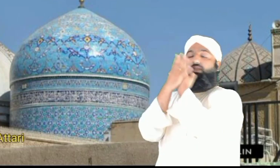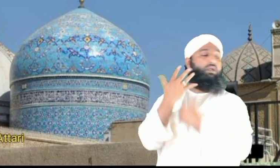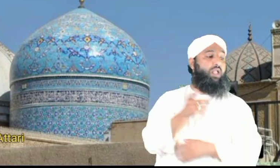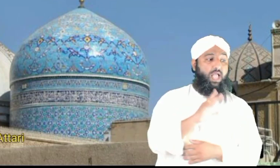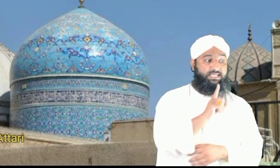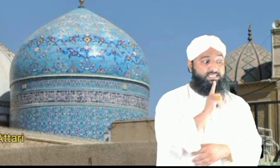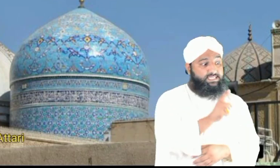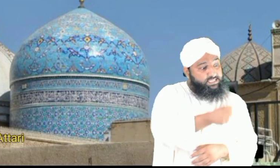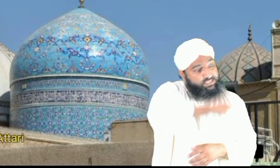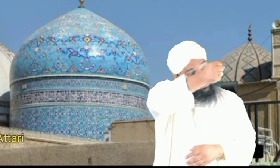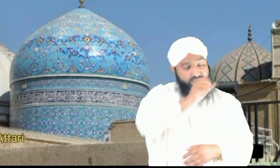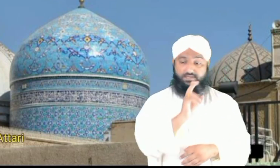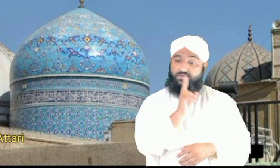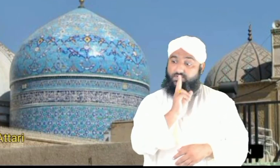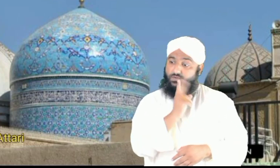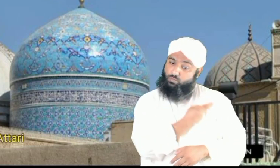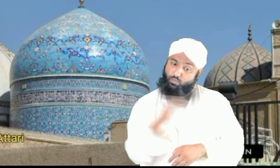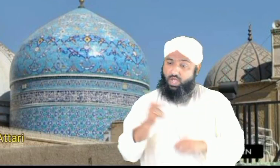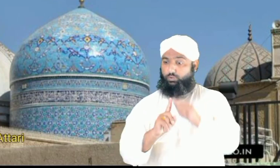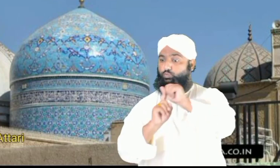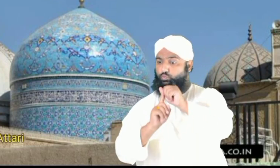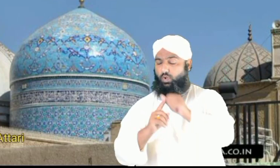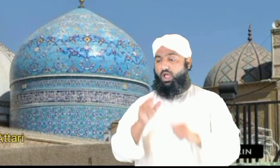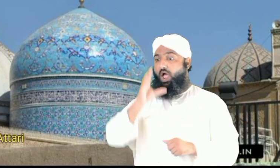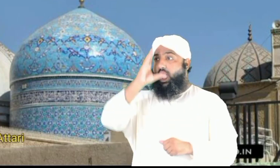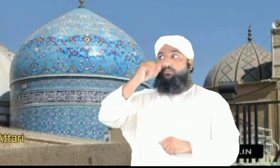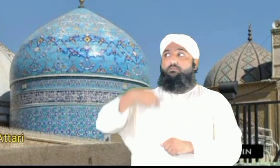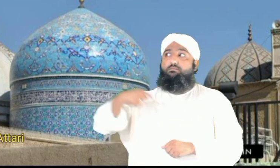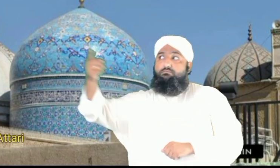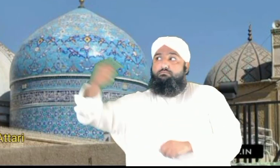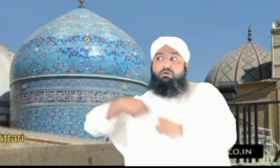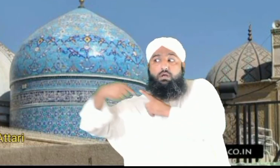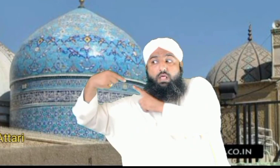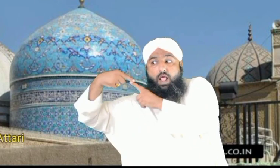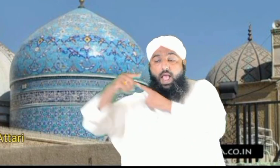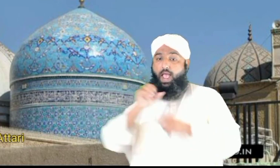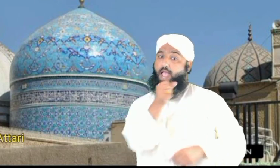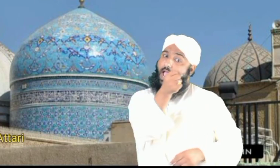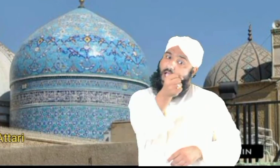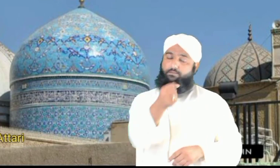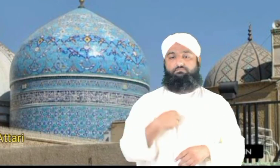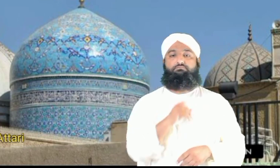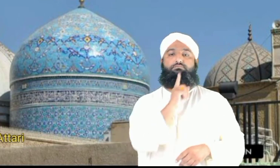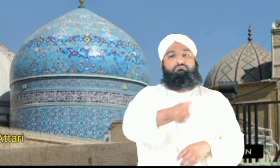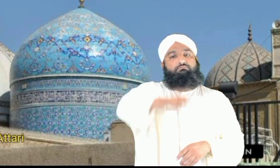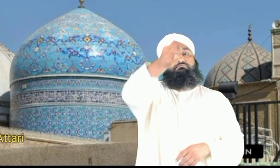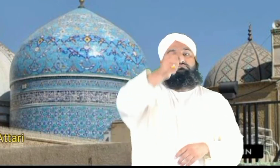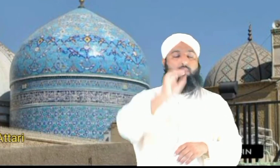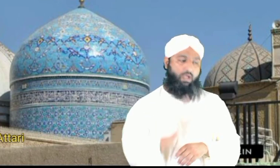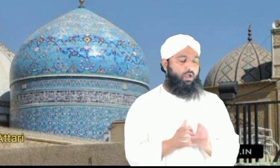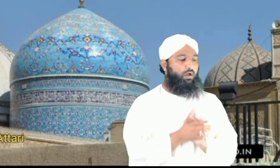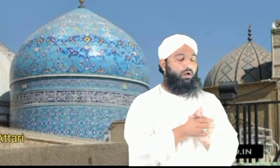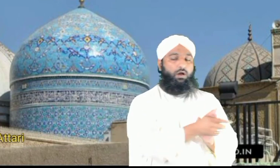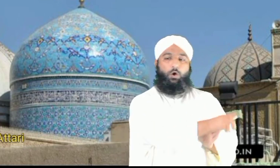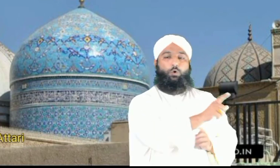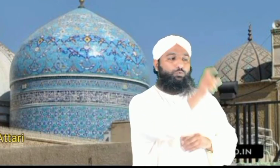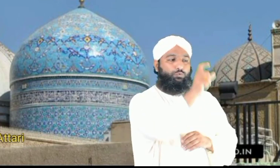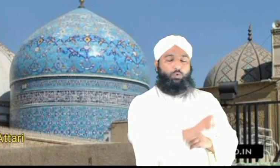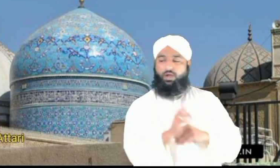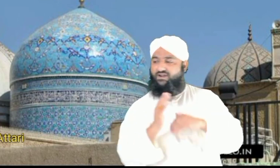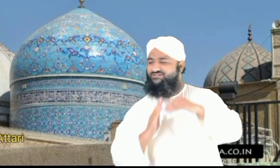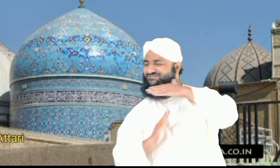کیے ہوئے وعدے کو نبھا رہا ہوں۔ ڈاکو کے سردار نے یہ سنا، چونکہ سچے کی زبان سے یہ بات نکلی تھی نا ناظرین، دل